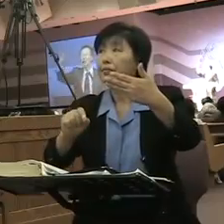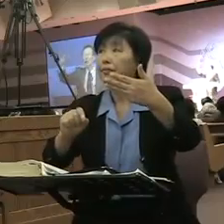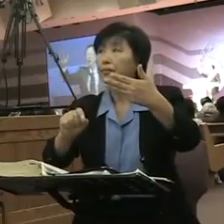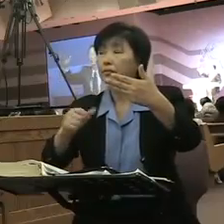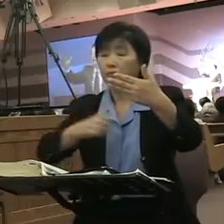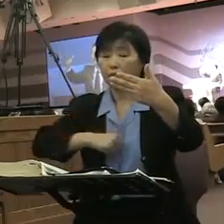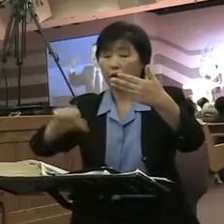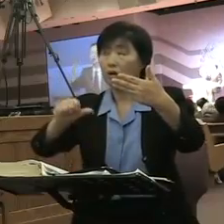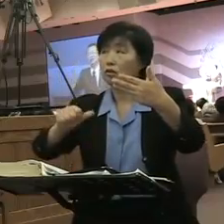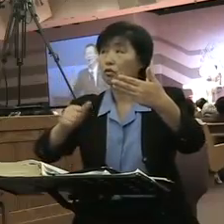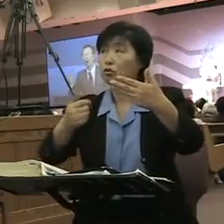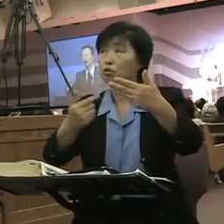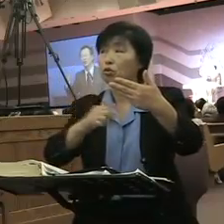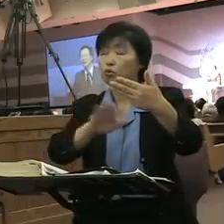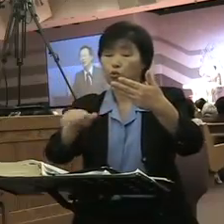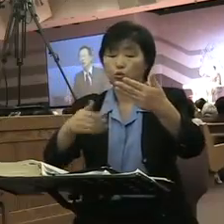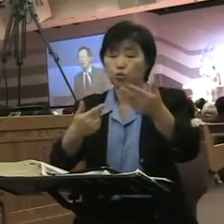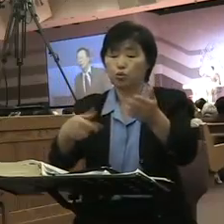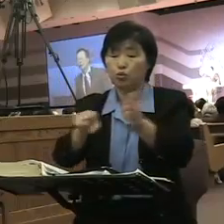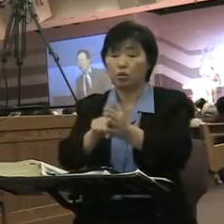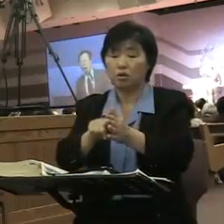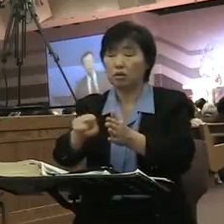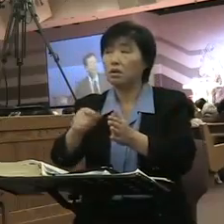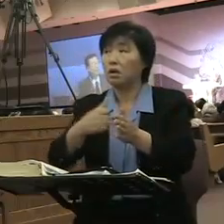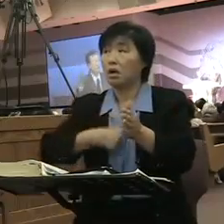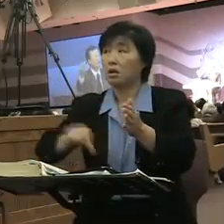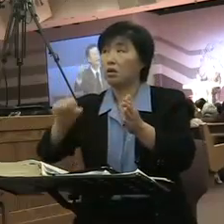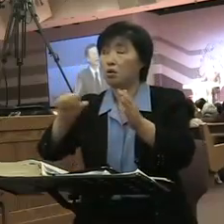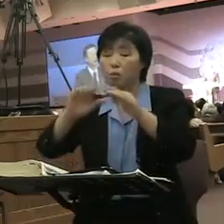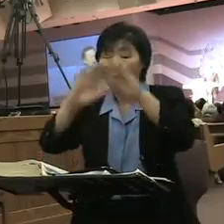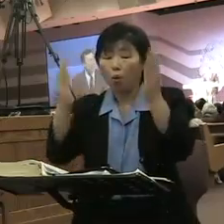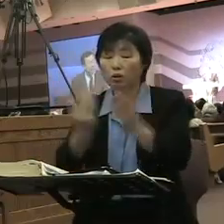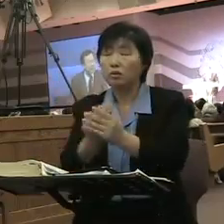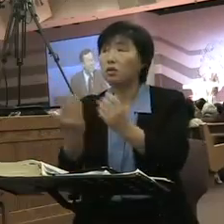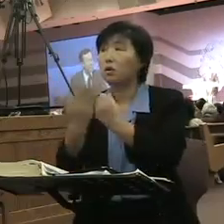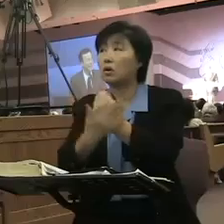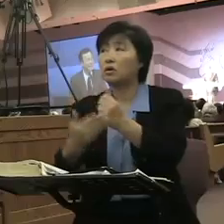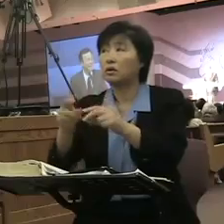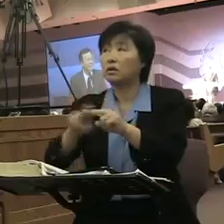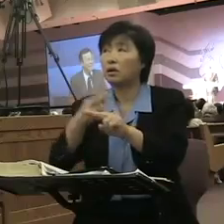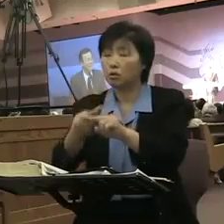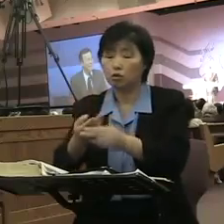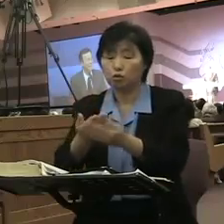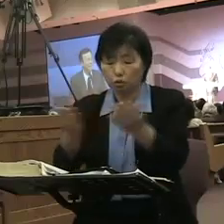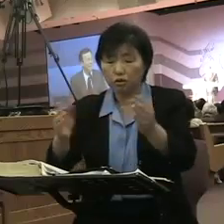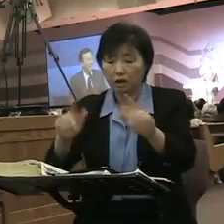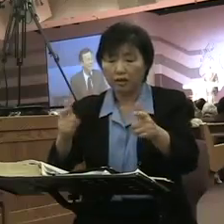그의 아들을 우리를 위해 주시니까 어찌 그 아들과 함께 우리에게 모든 것을 은사로 주시지 않겠느냐.